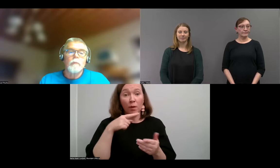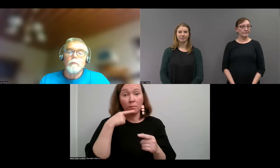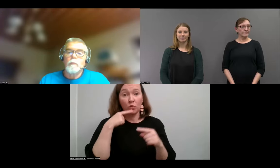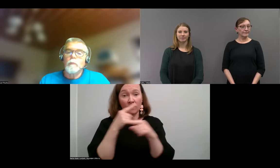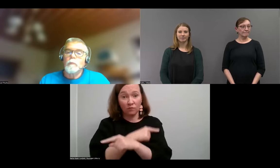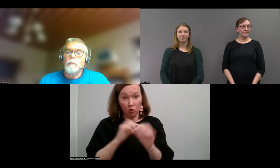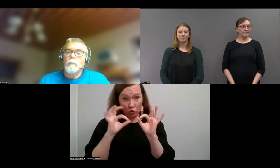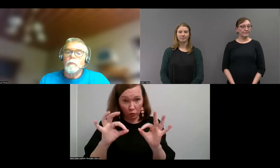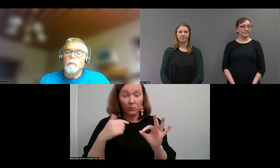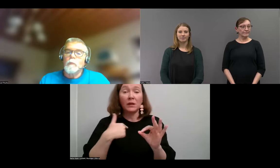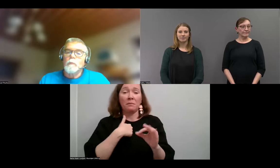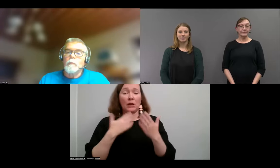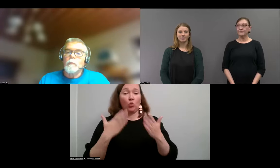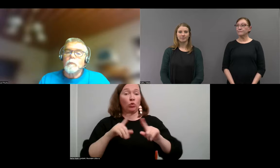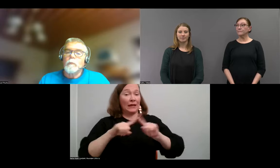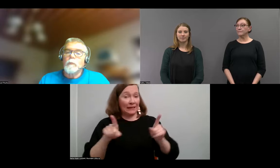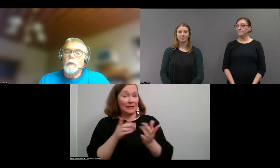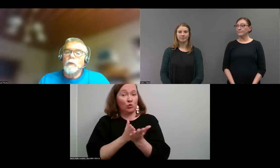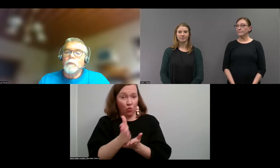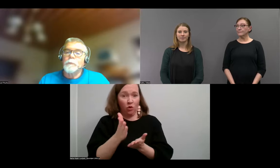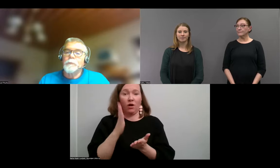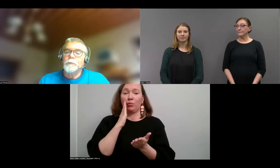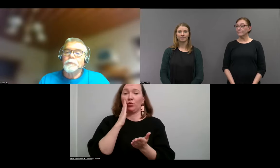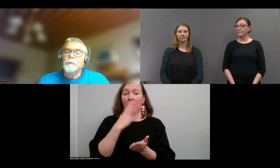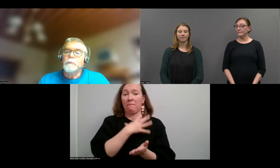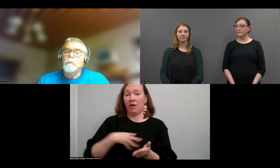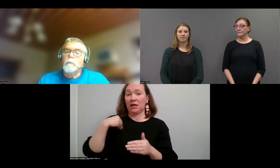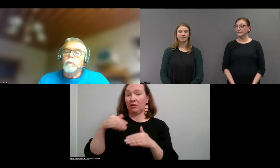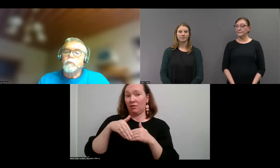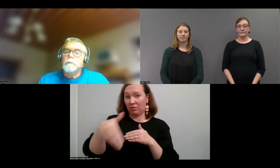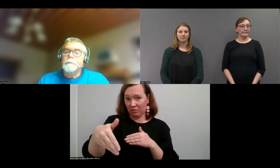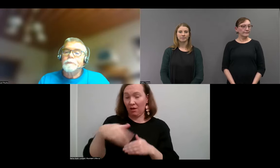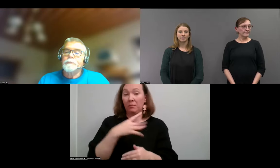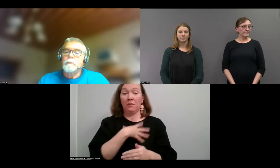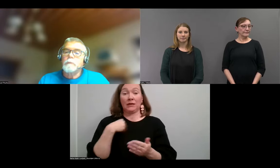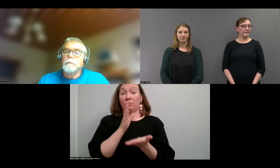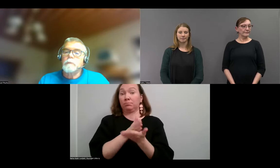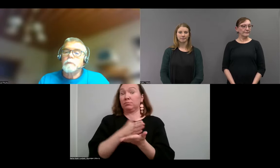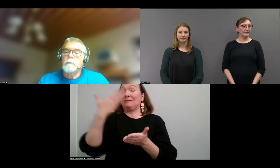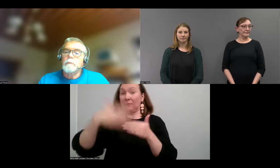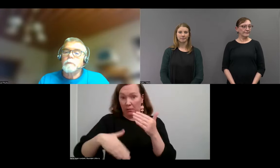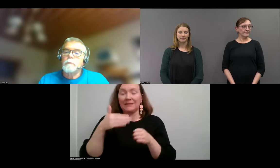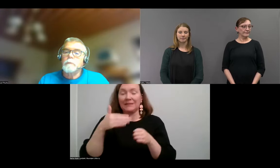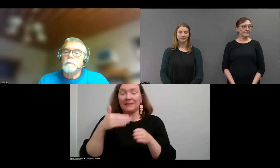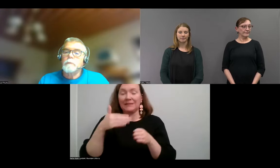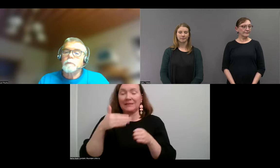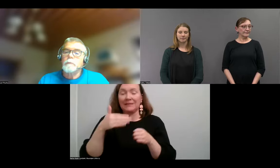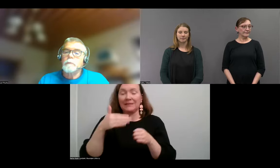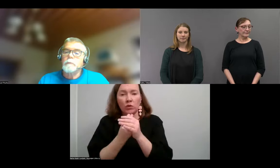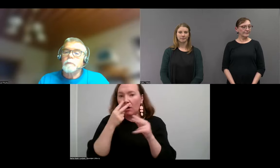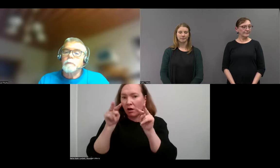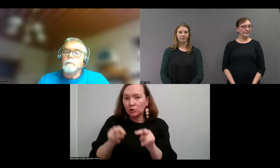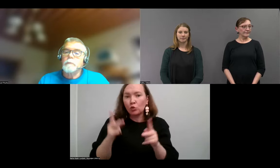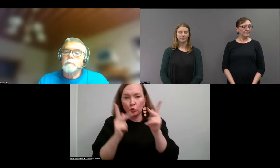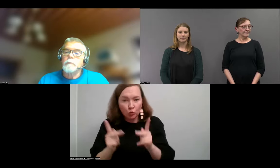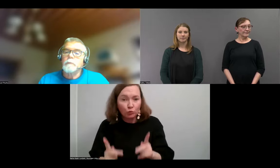Kiitokset, Jyri. Kiitos tästä puheenvuorosta. Eli heti suoraan pyytäisin Marikaa jatkamaan vielä